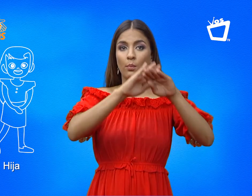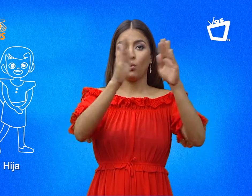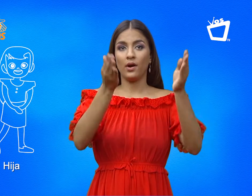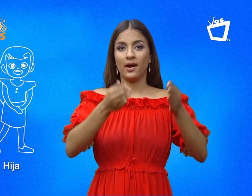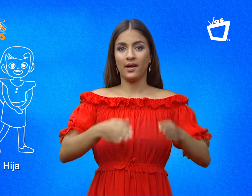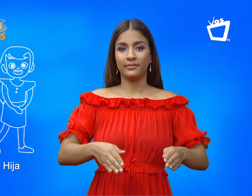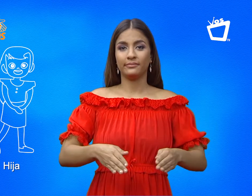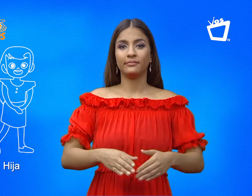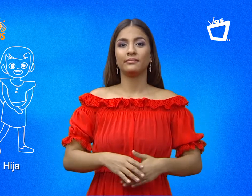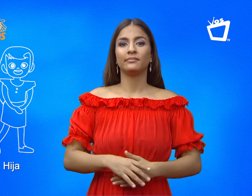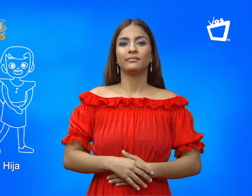hija